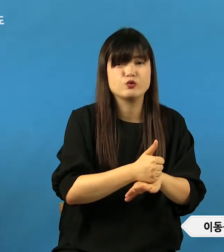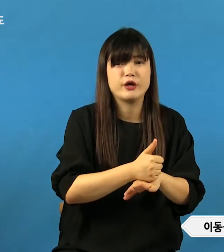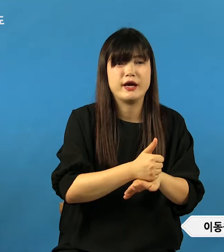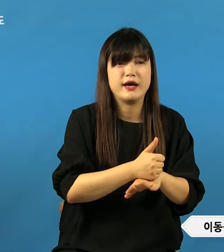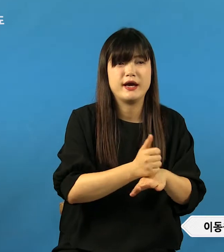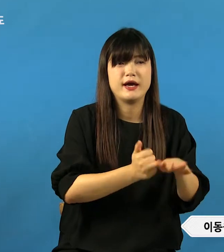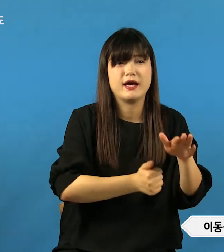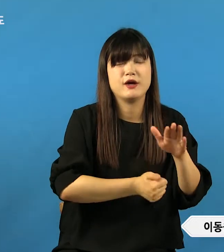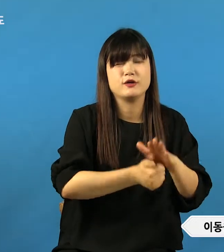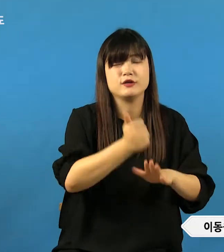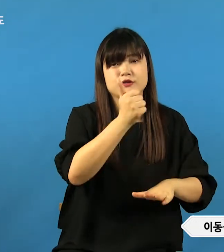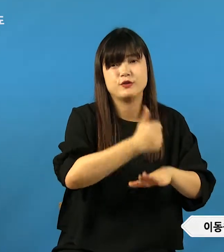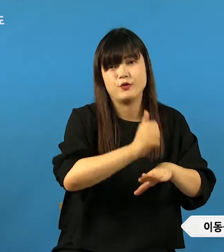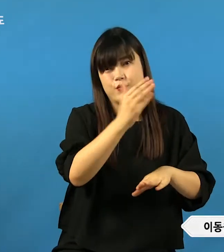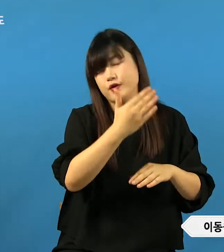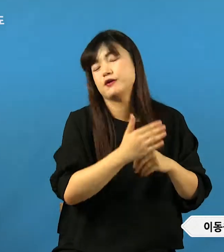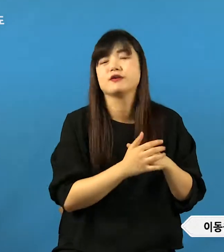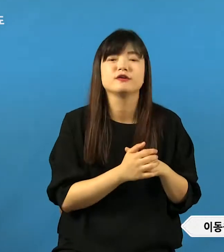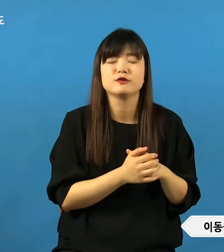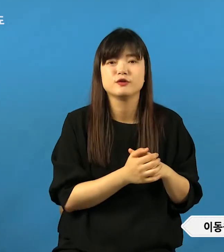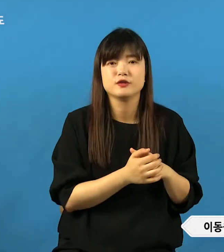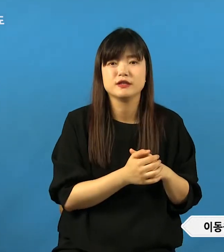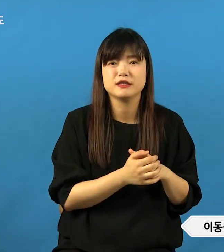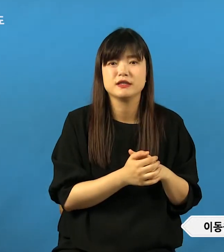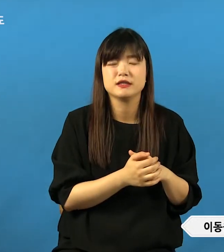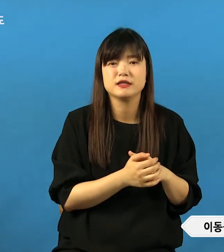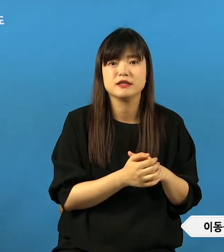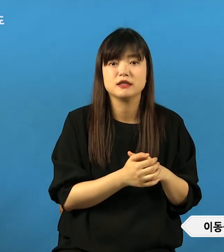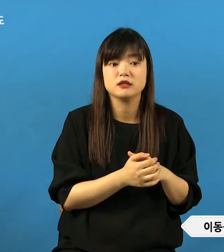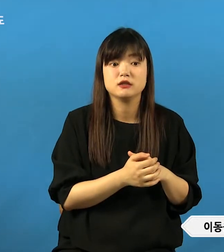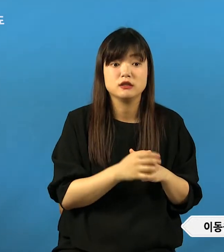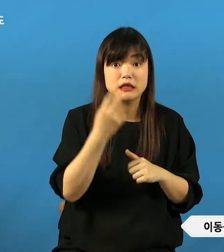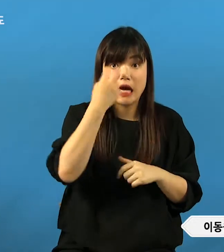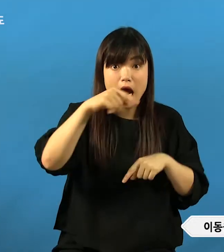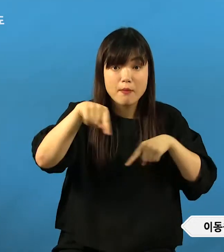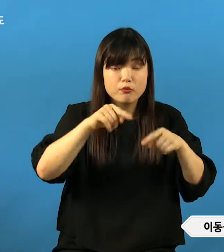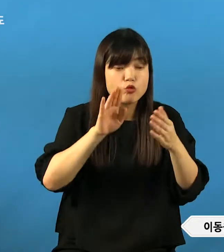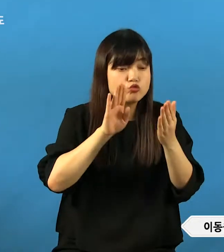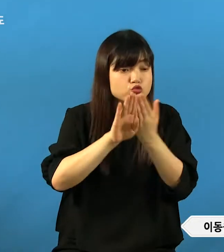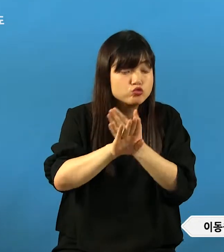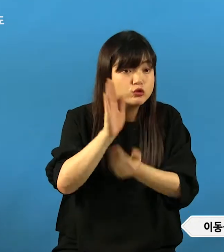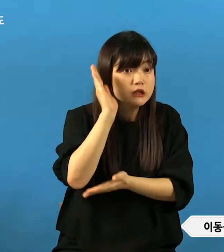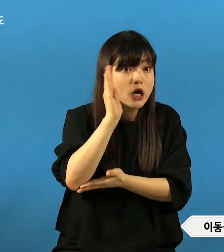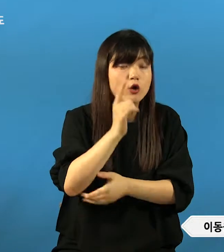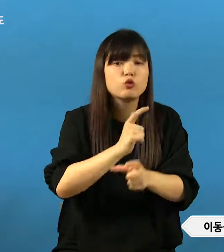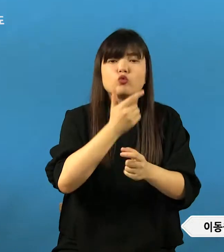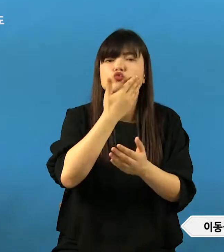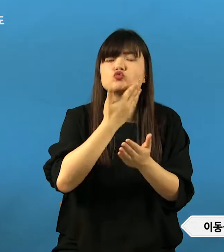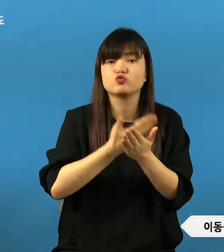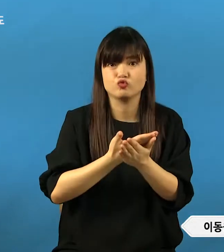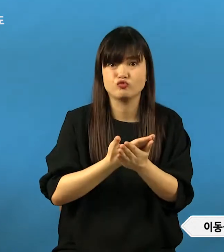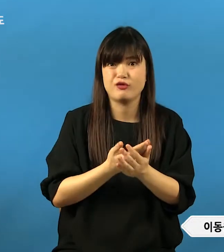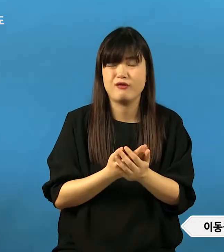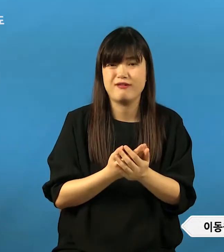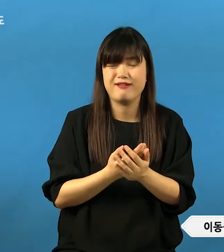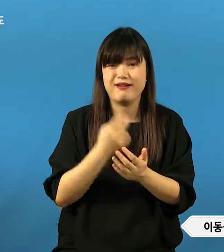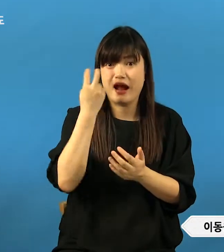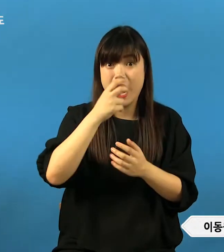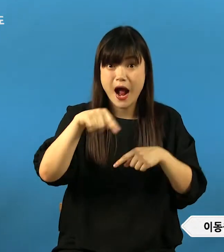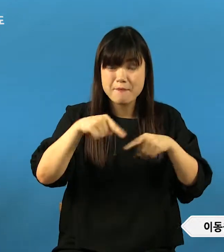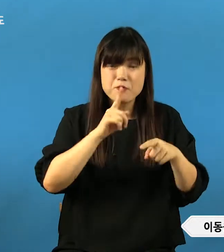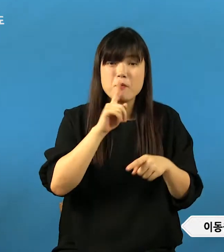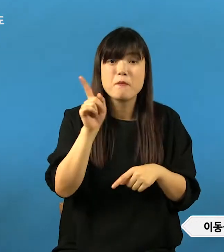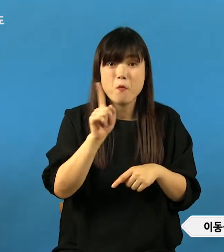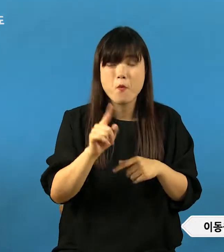되었습니다. 그런데 감독의 그 이후의 이야기가 더 중요합니다. 감독은 그 후에 이런 말을